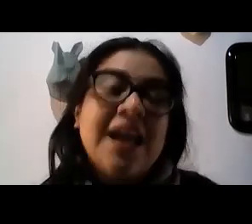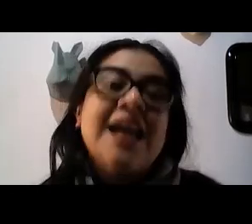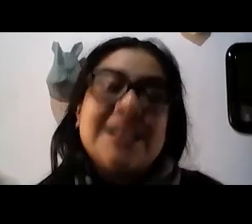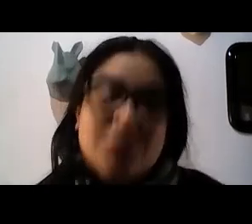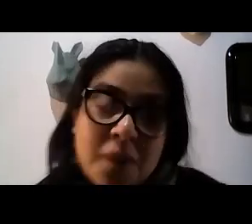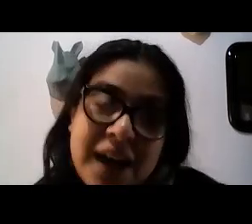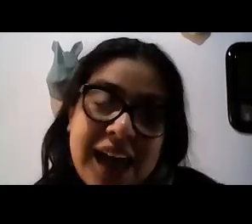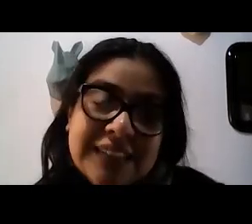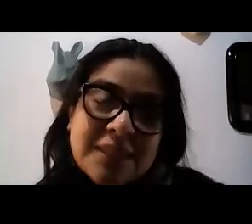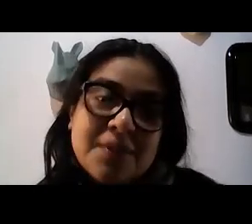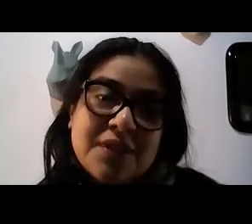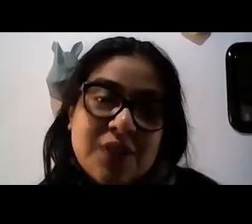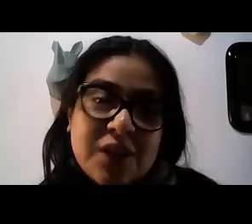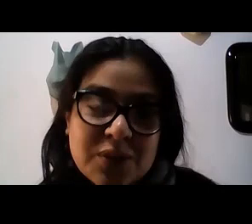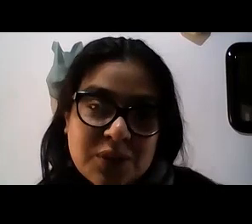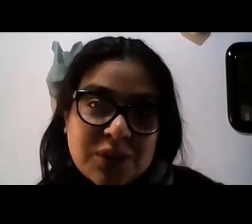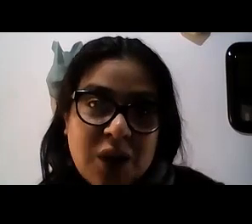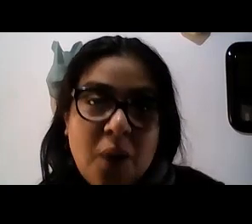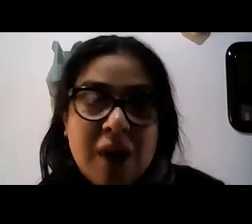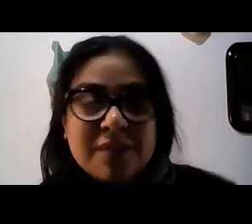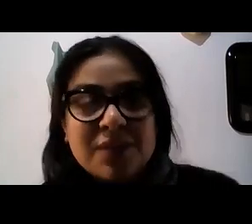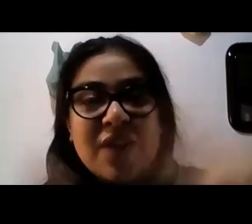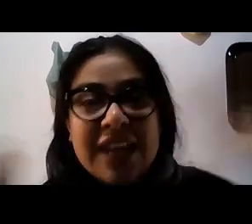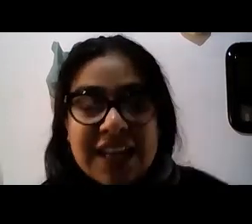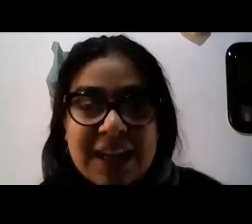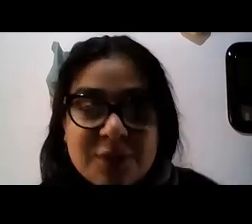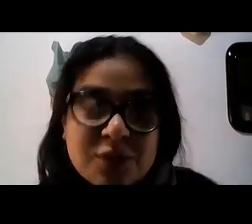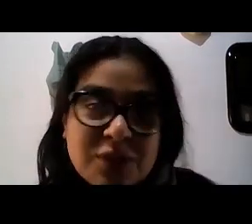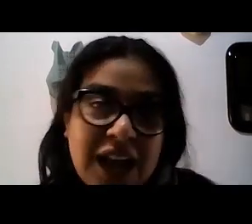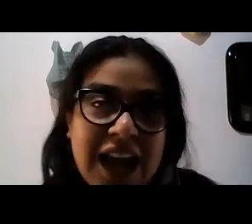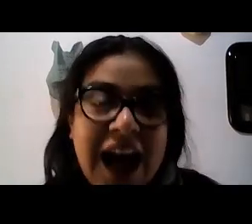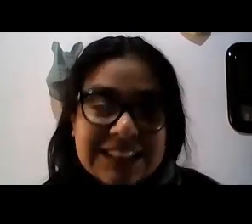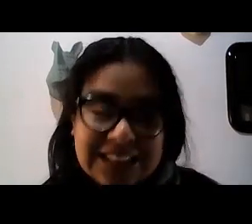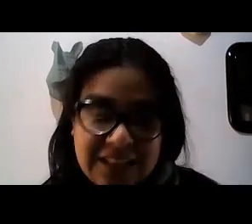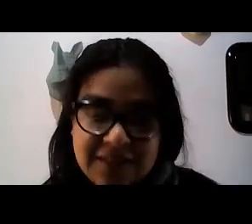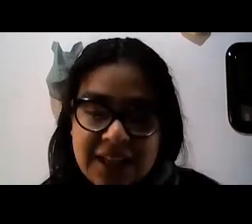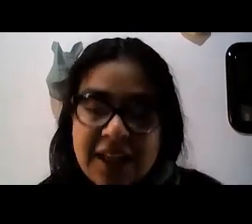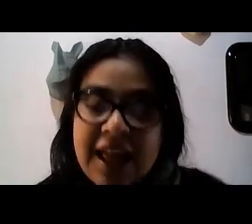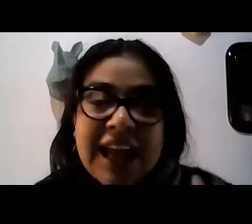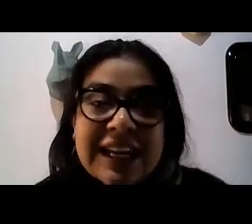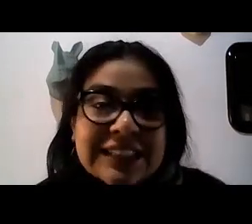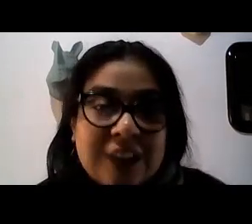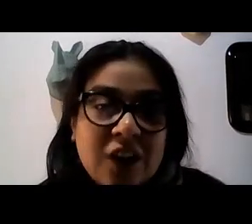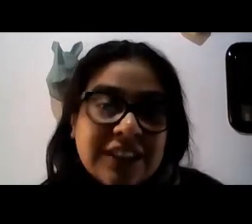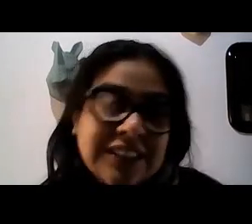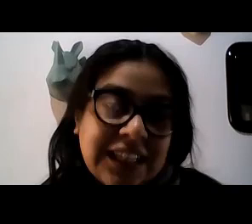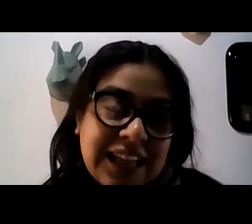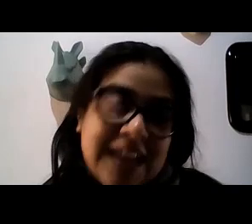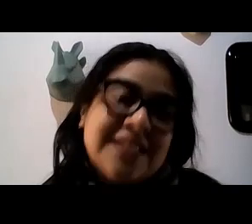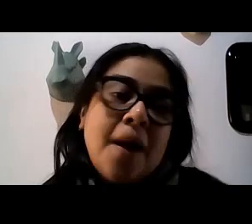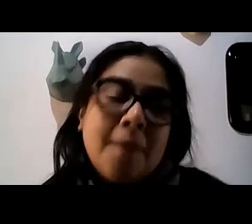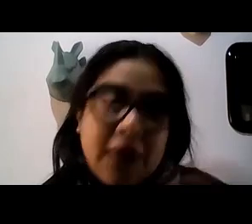visual se suman a este proceso que nos mostró Gustavo Barrio Museo y generamos un mural accesible. En este orden